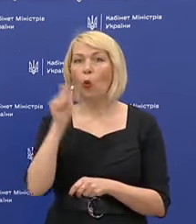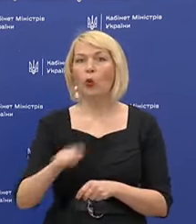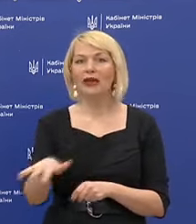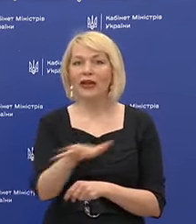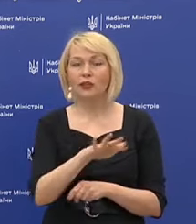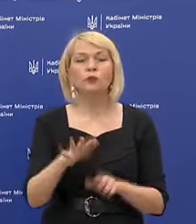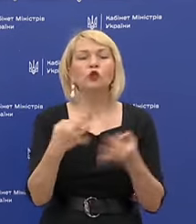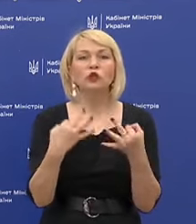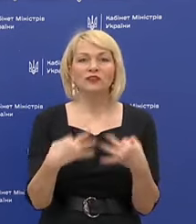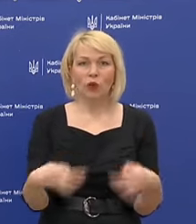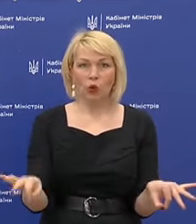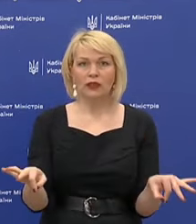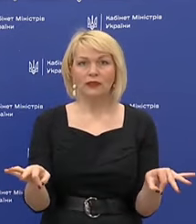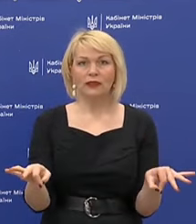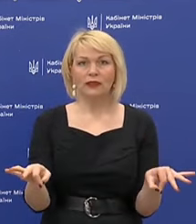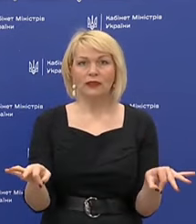щоб дозволити